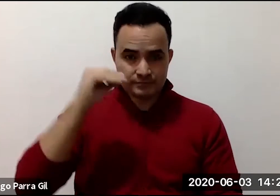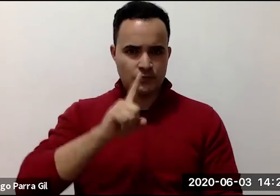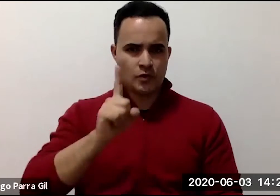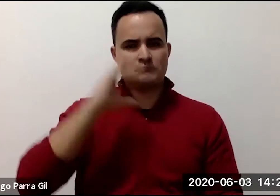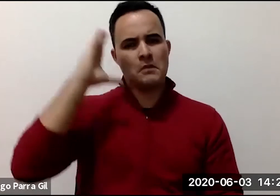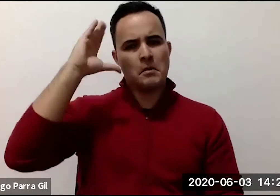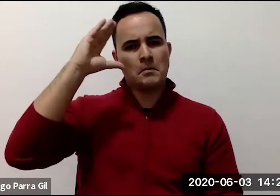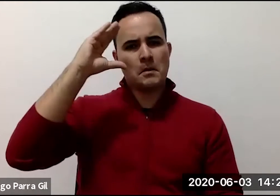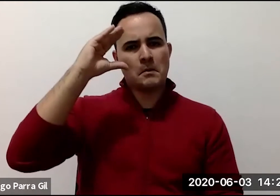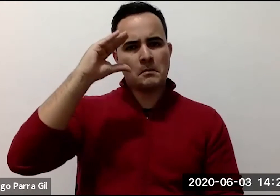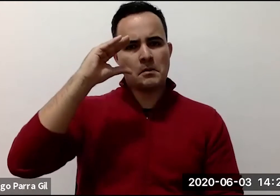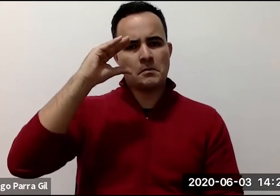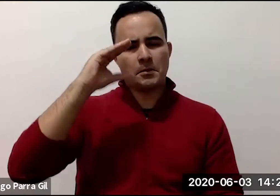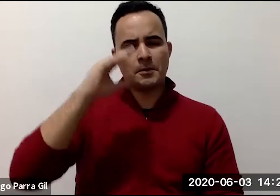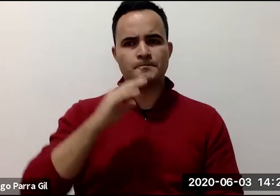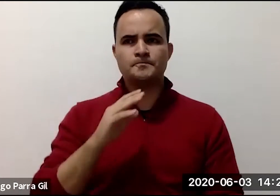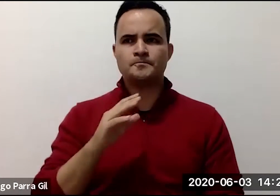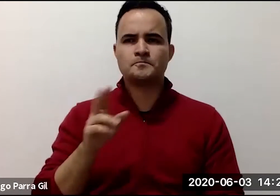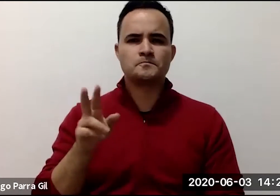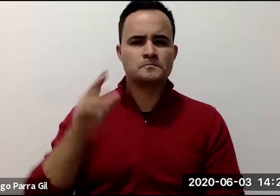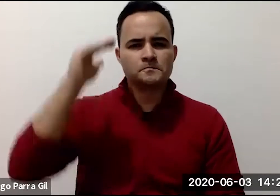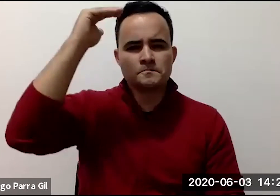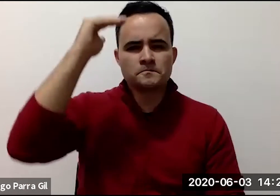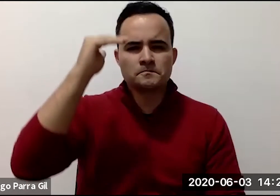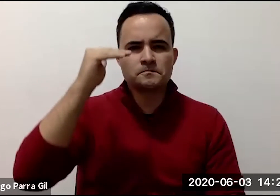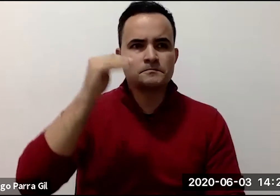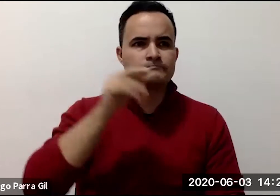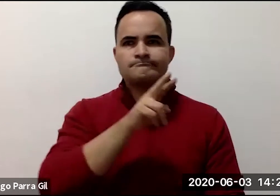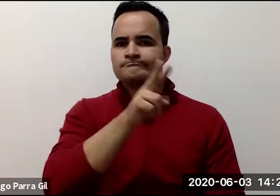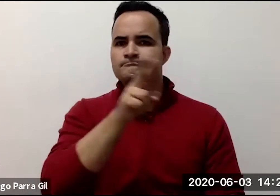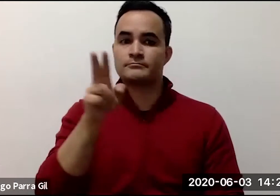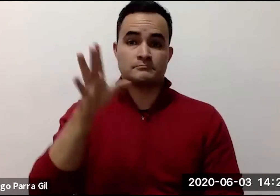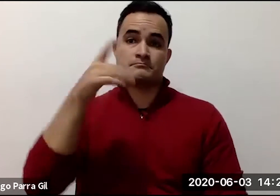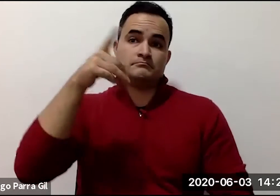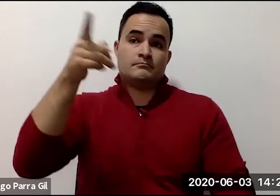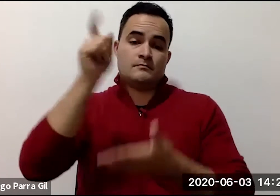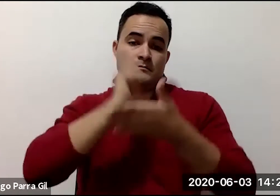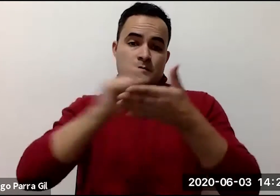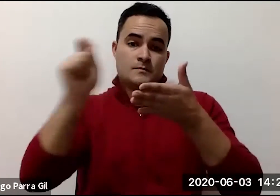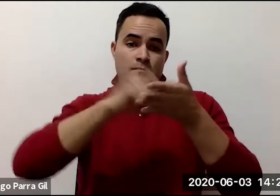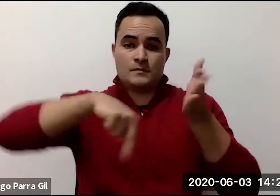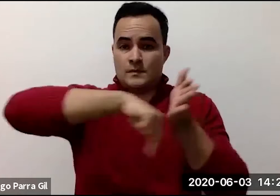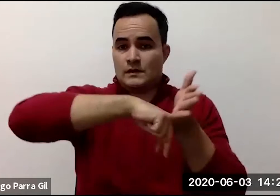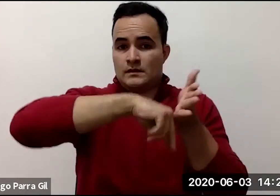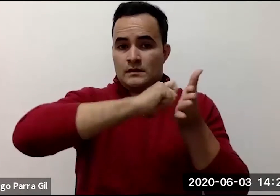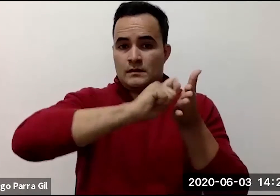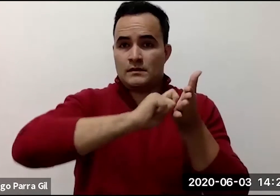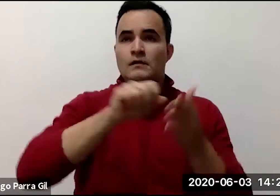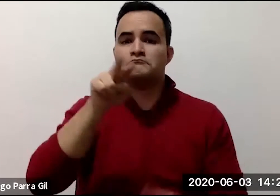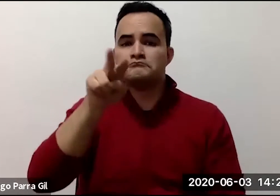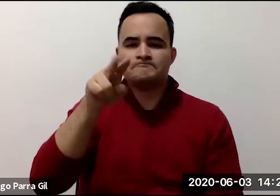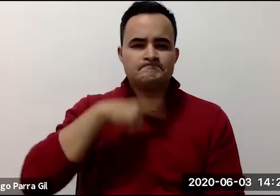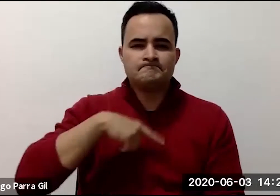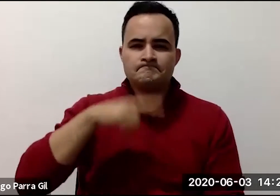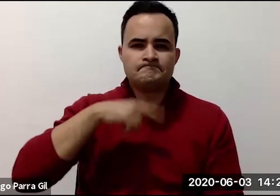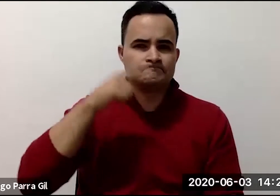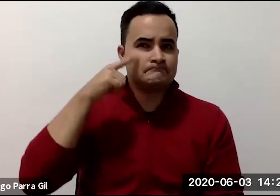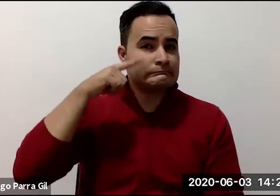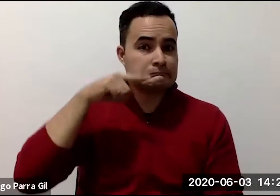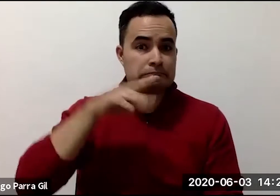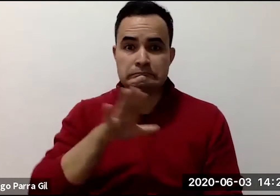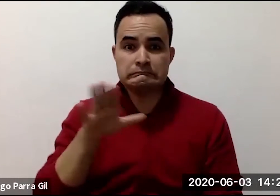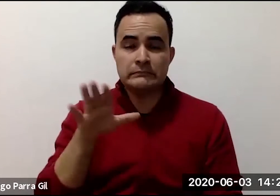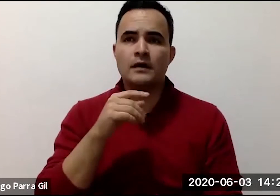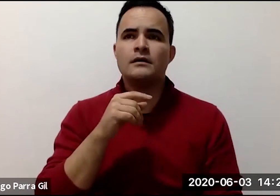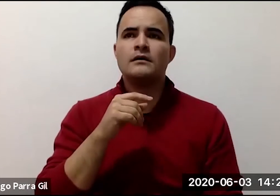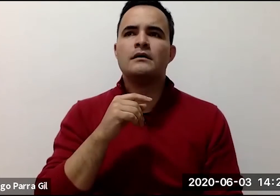que pues no alcanzaba, por ejemplo, a ver el pizarrón y siempre se me cuestionaba, ¿no? De pues es que bueno,